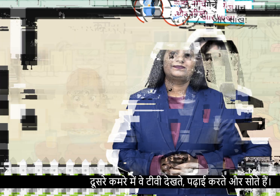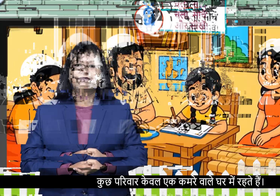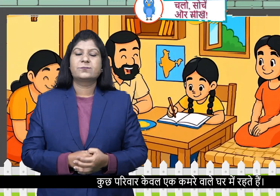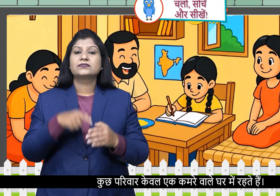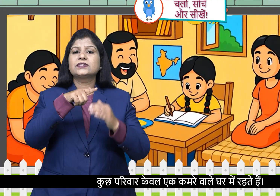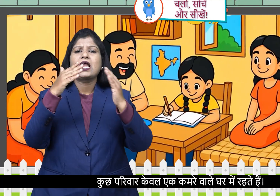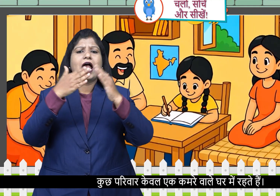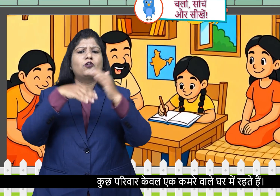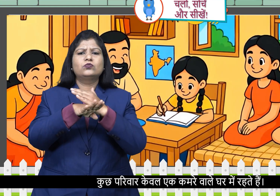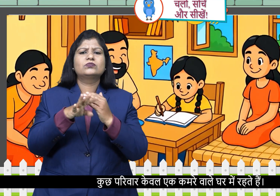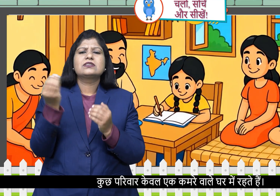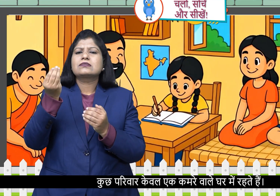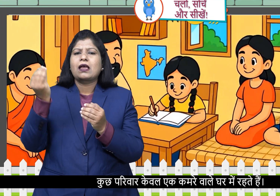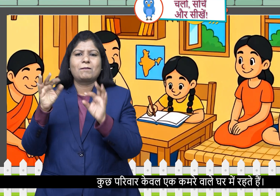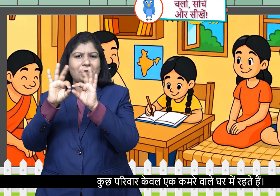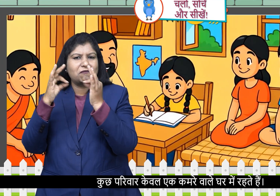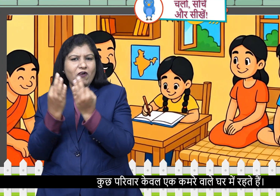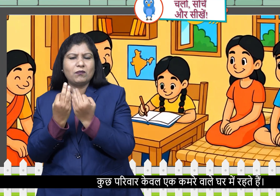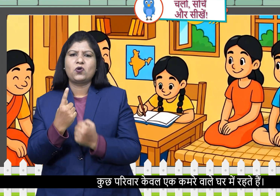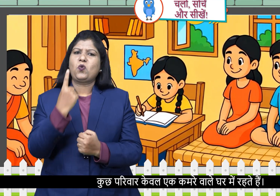कुछ परिवार केवल एक कमरे वाले घर पे रहते हैं।